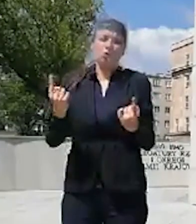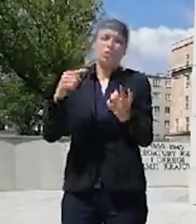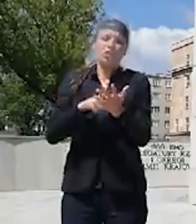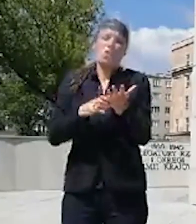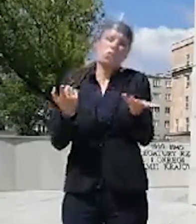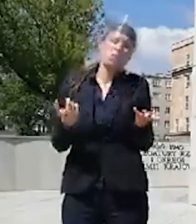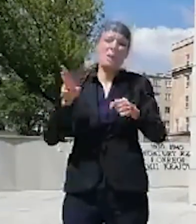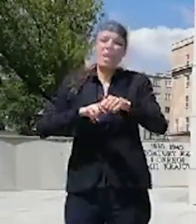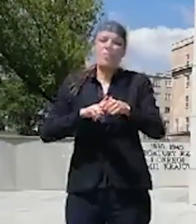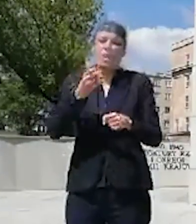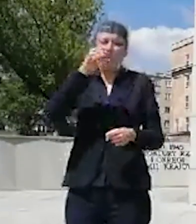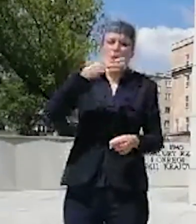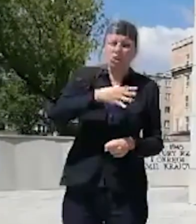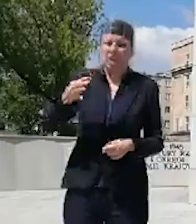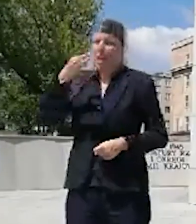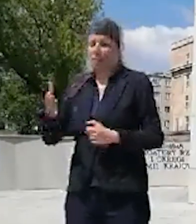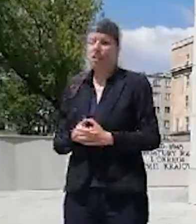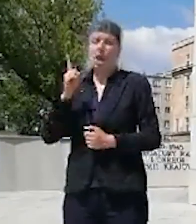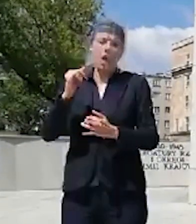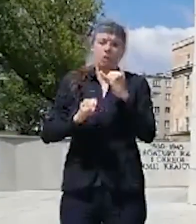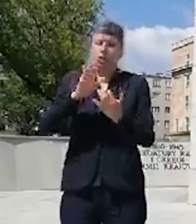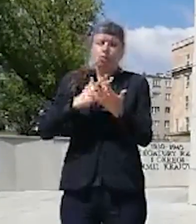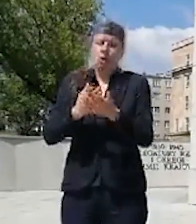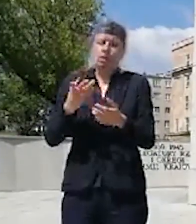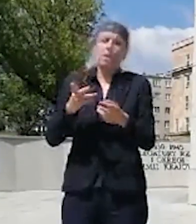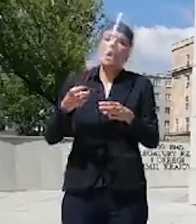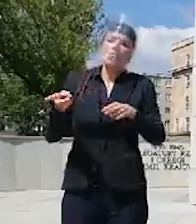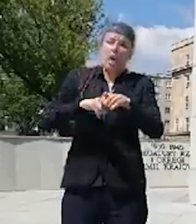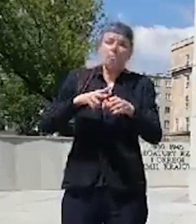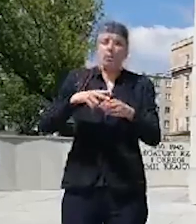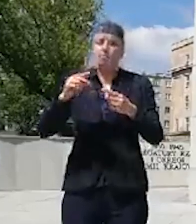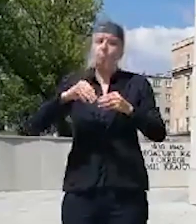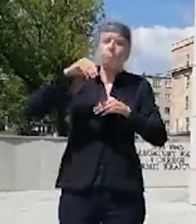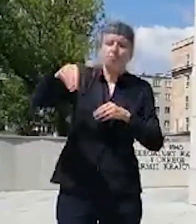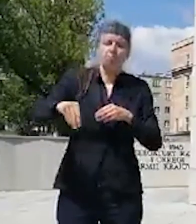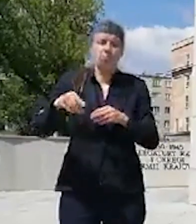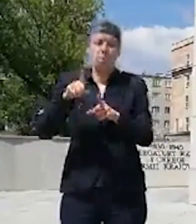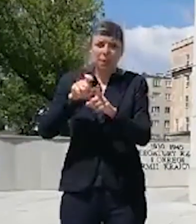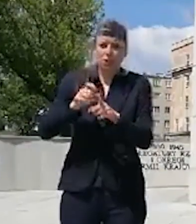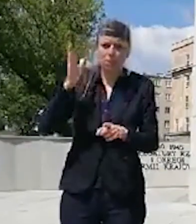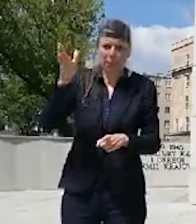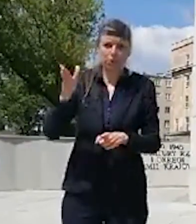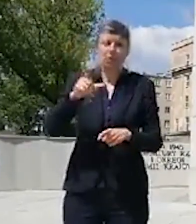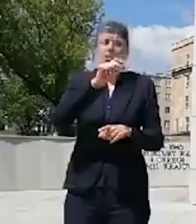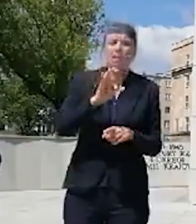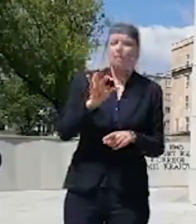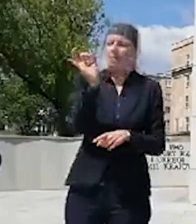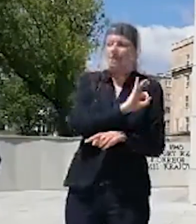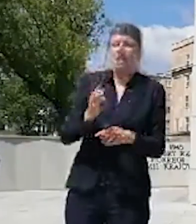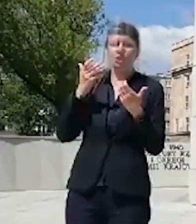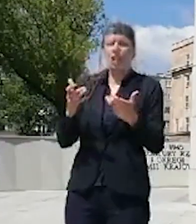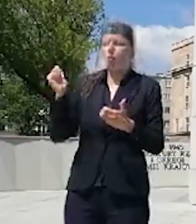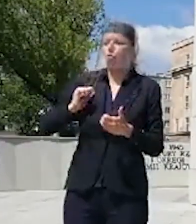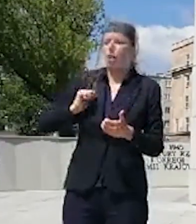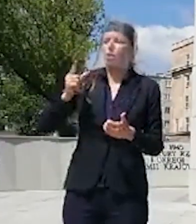się w październiku i trzeba będzie znowu zbierać podpisy i PiS będzie próbował wykończyć Trzaskowskiego, czekając, aż się potknie, a Platforma